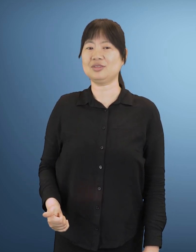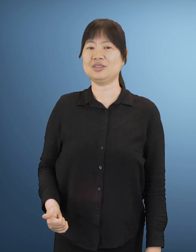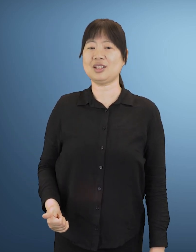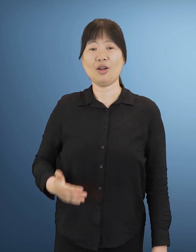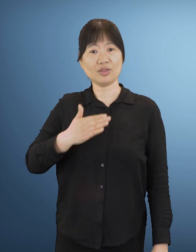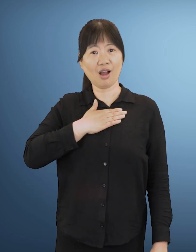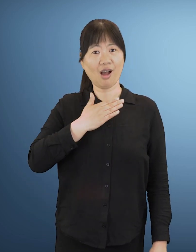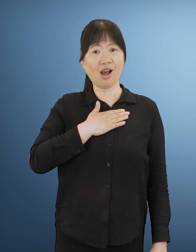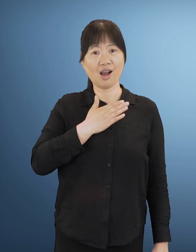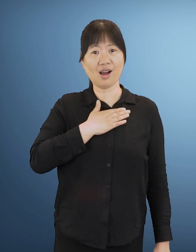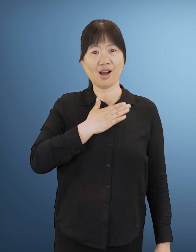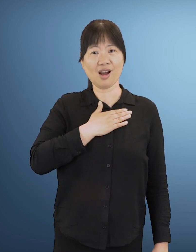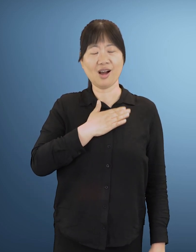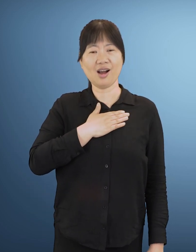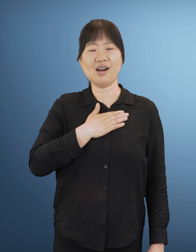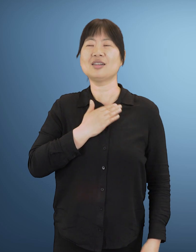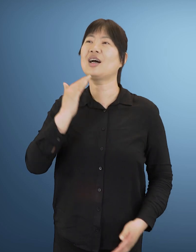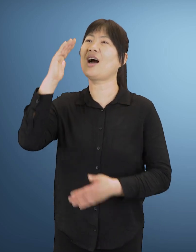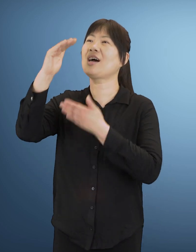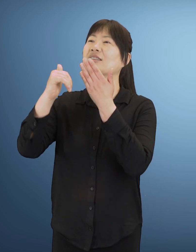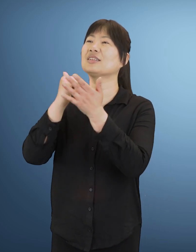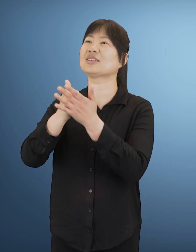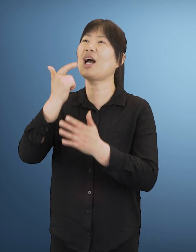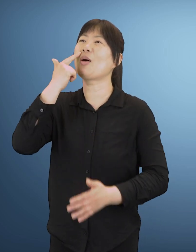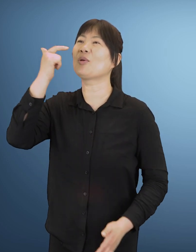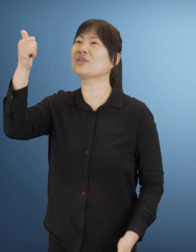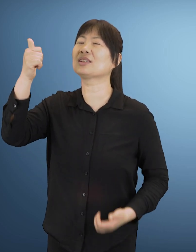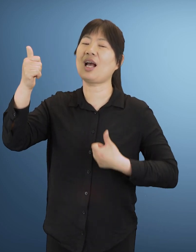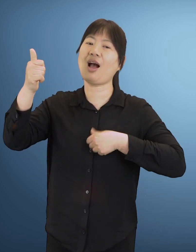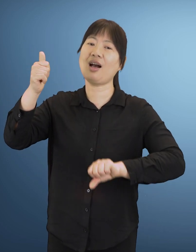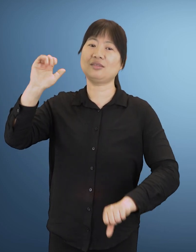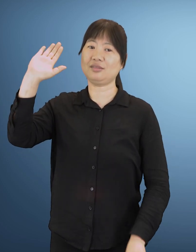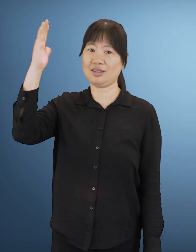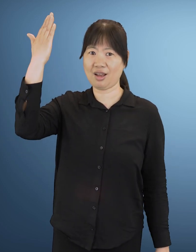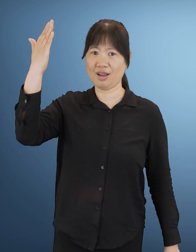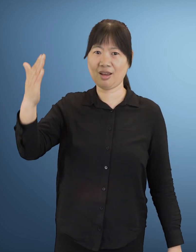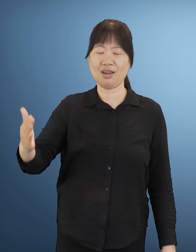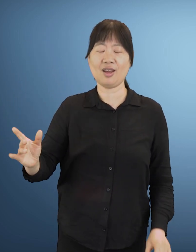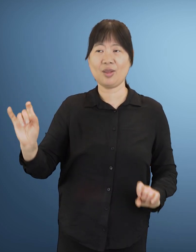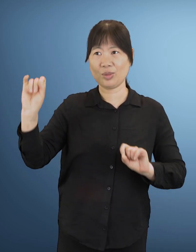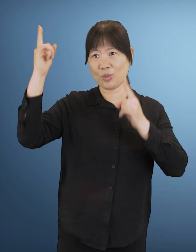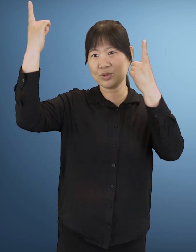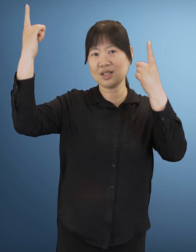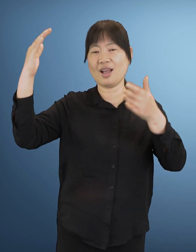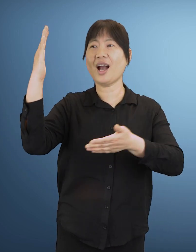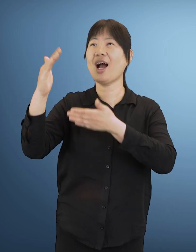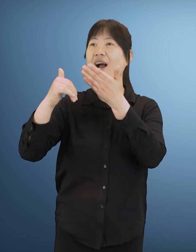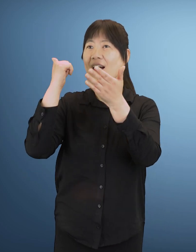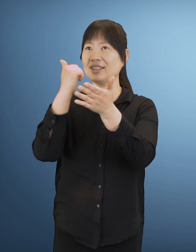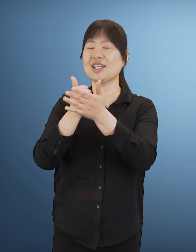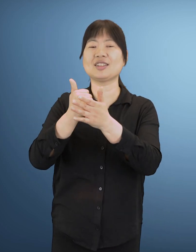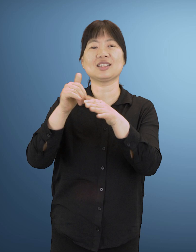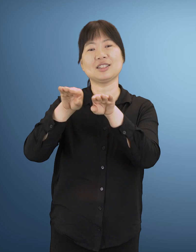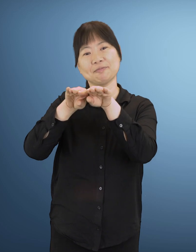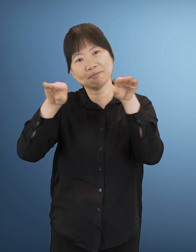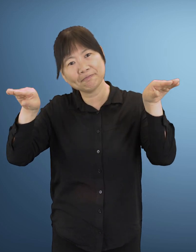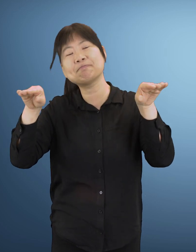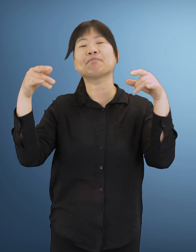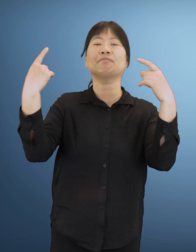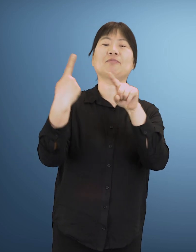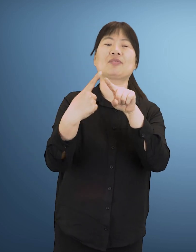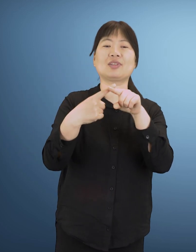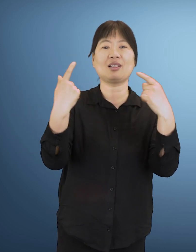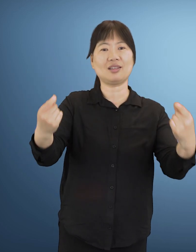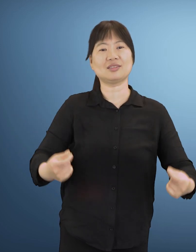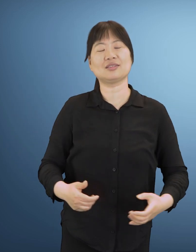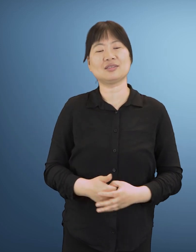그러면 자기는 누구의 아들이 되는 거죠? 하나님의 아들이 되는 동시에 하나님이신 거예요.